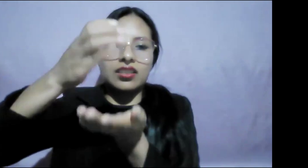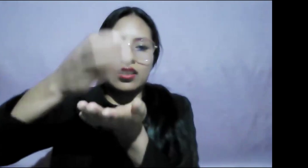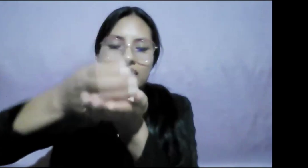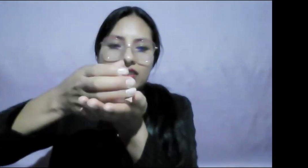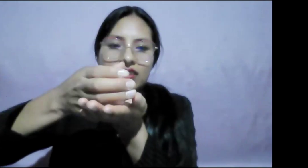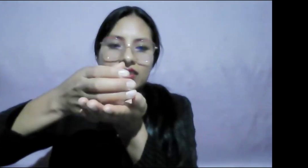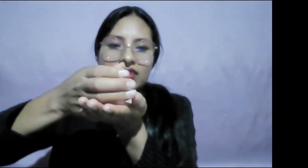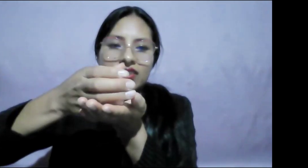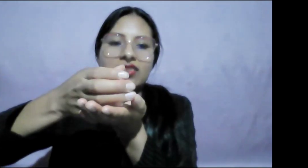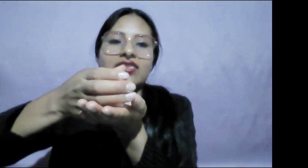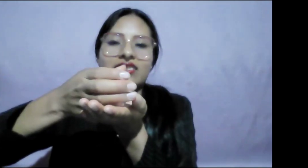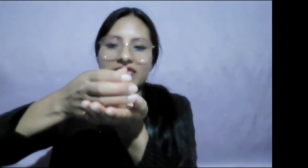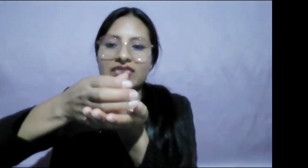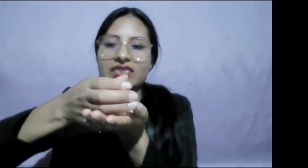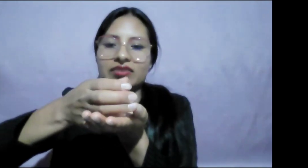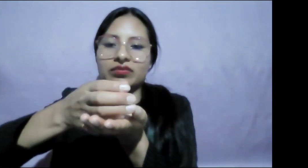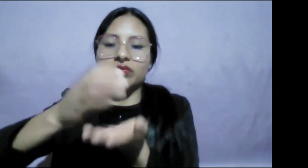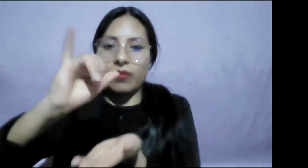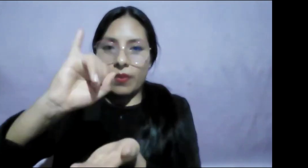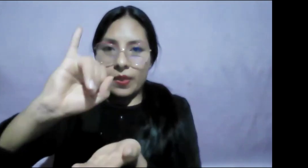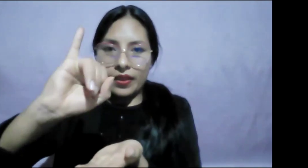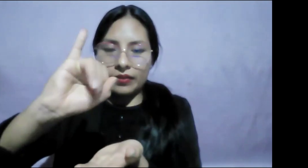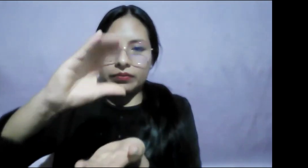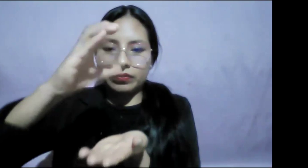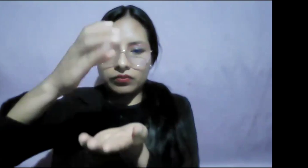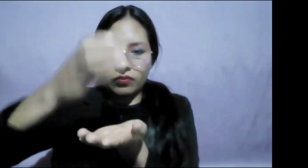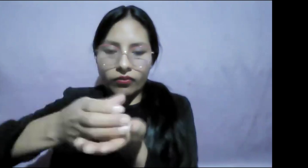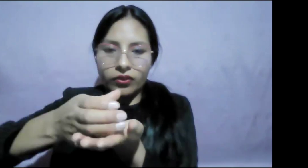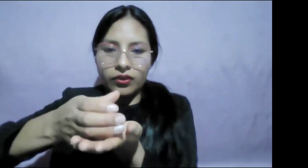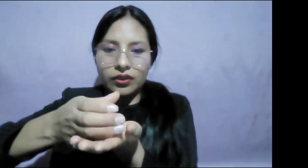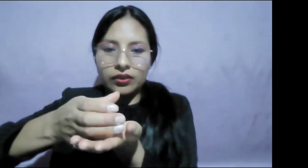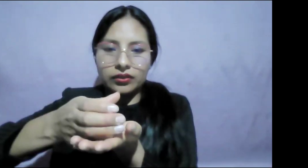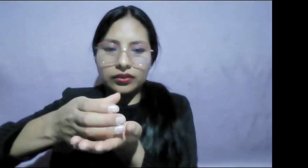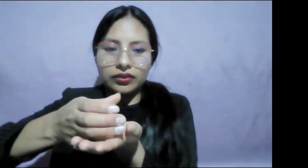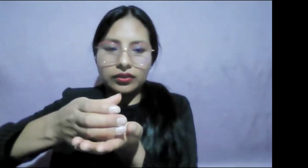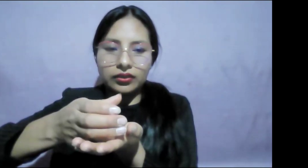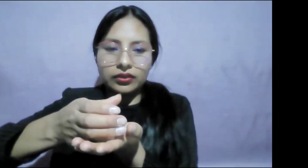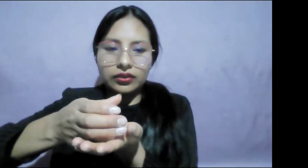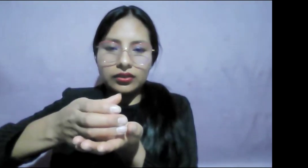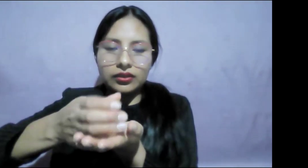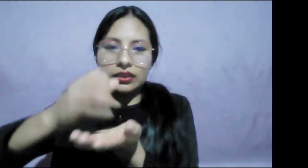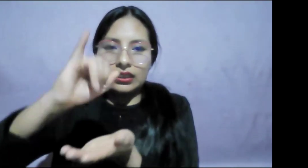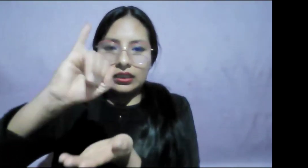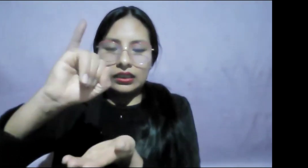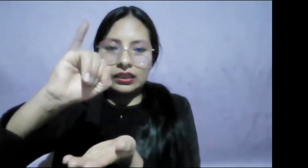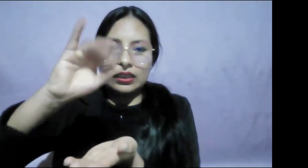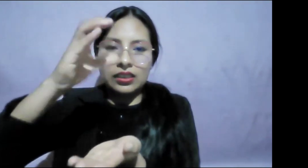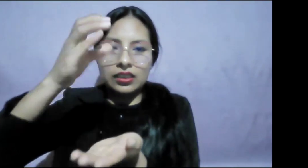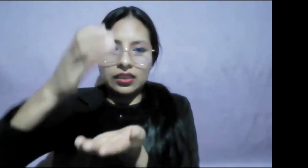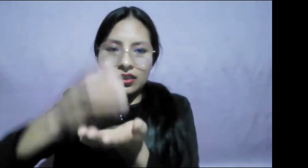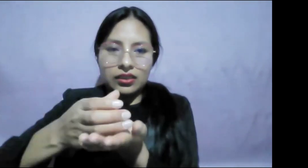y ica ustedes saben que ica es uno de los lugares que tiene mayor bits